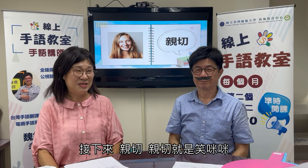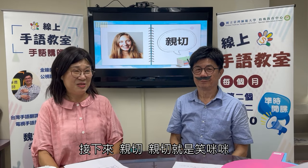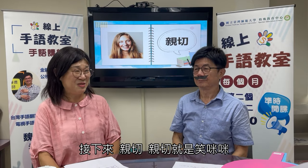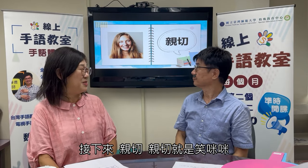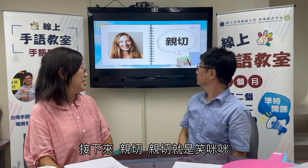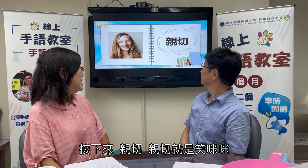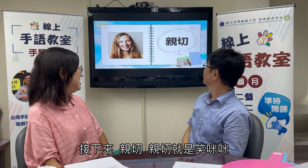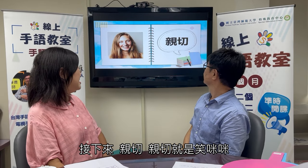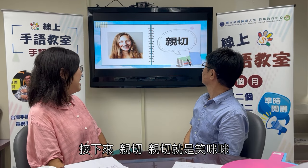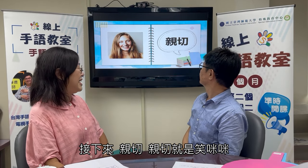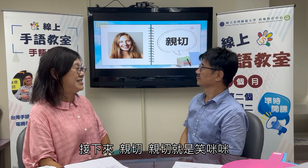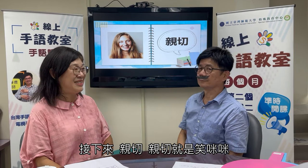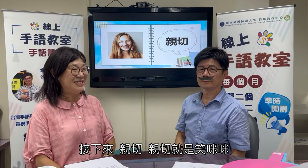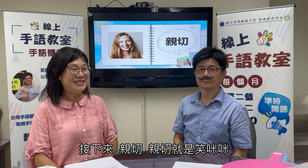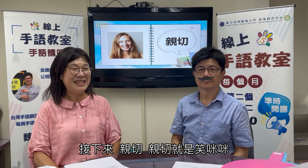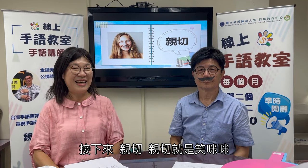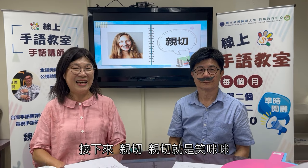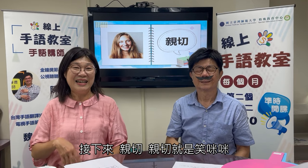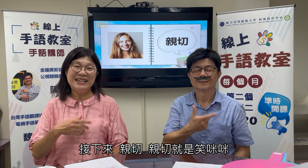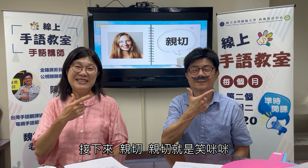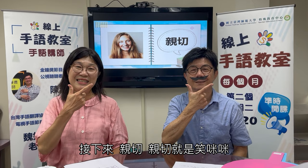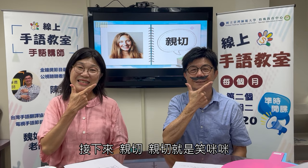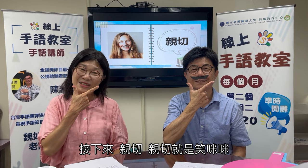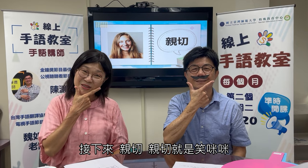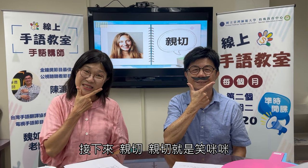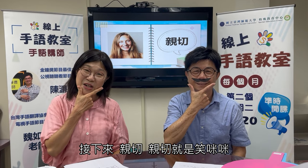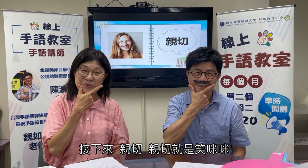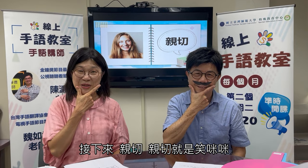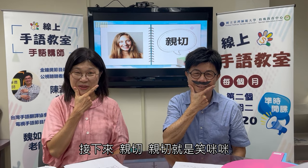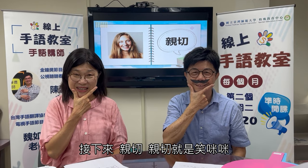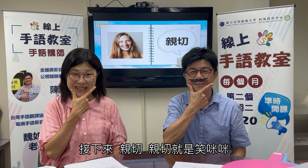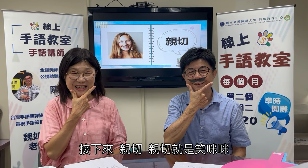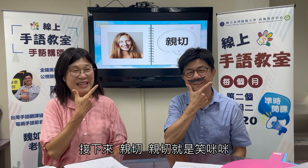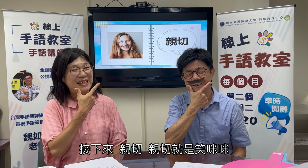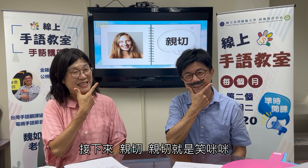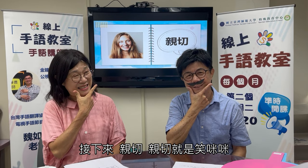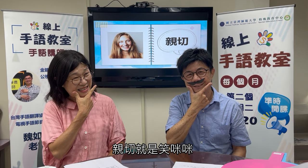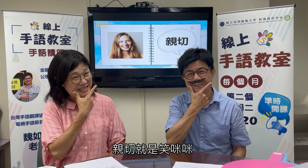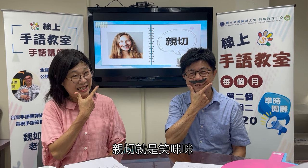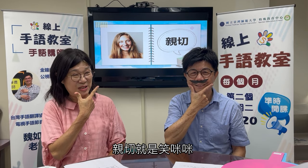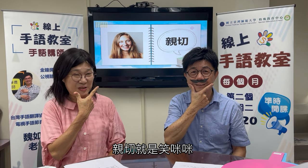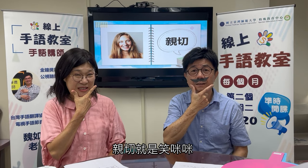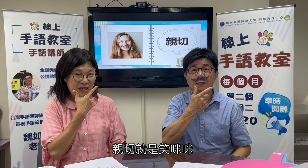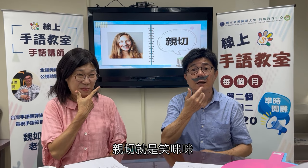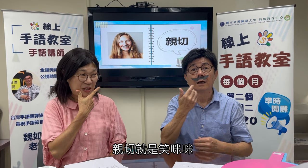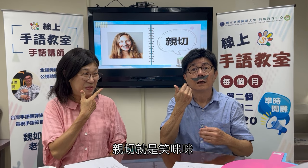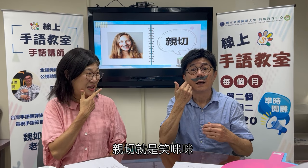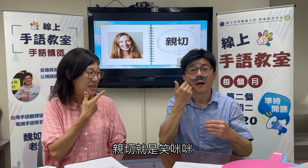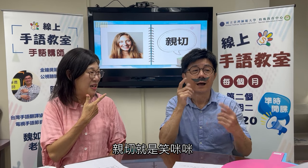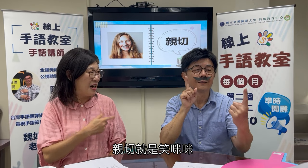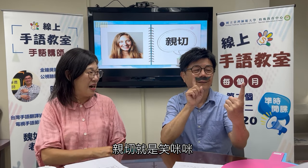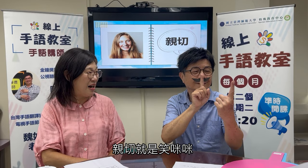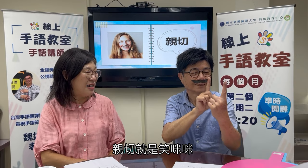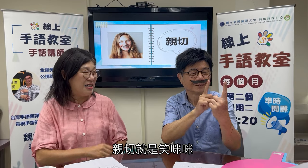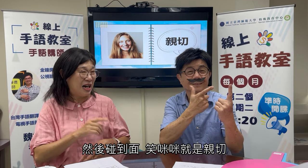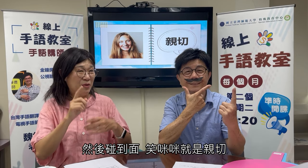严肃。接下来亲切就是笑眯眯，亲切就是笑眯眯啊。然后碰